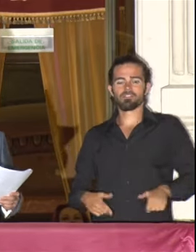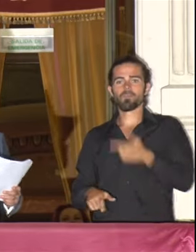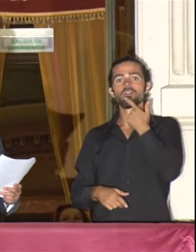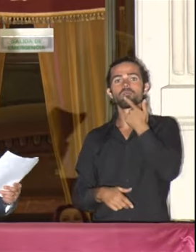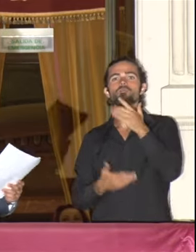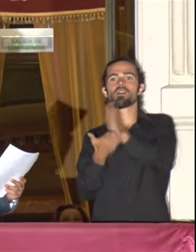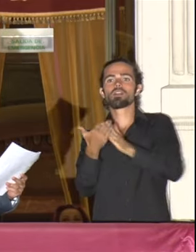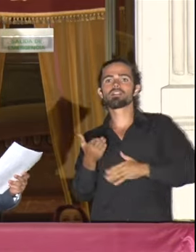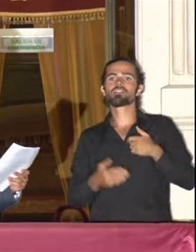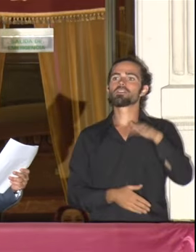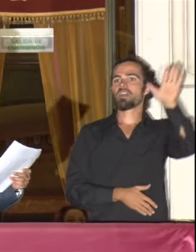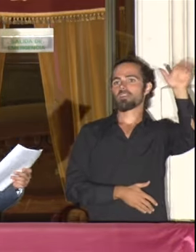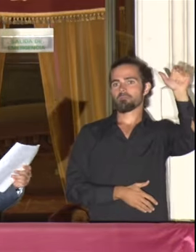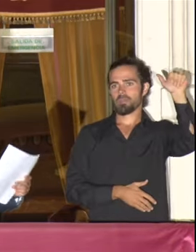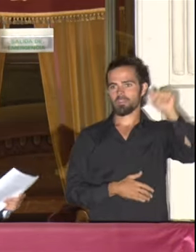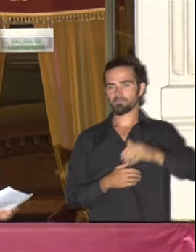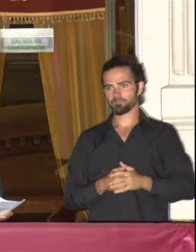seguidilla, va la despedida.